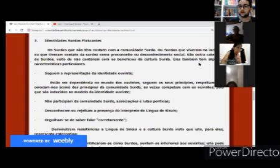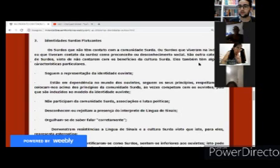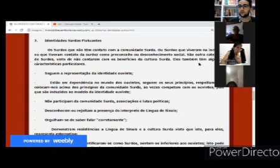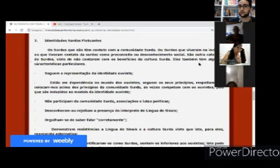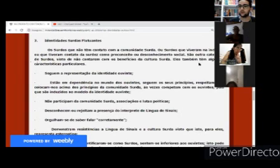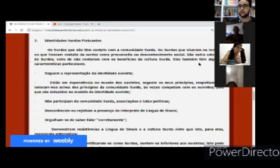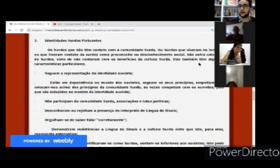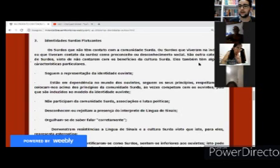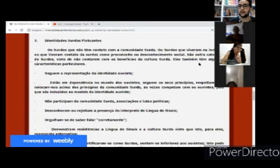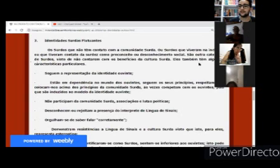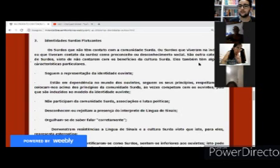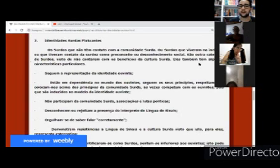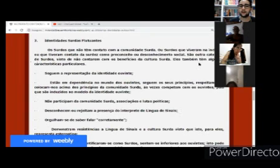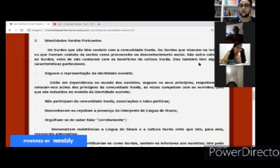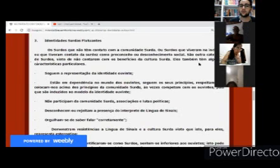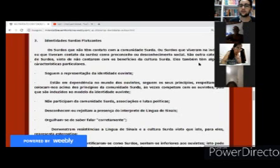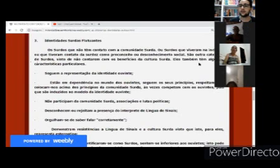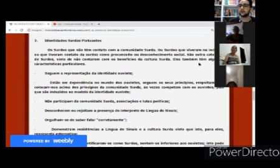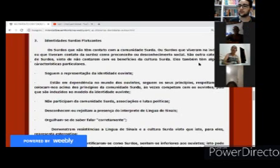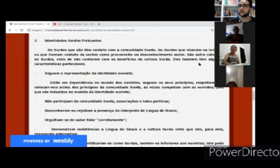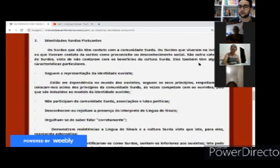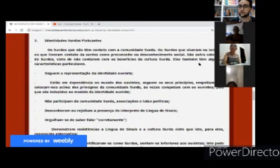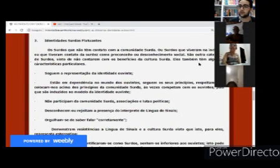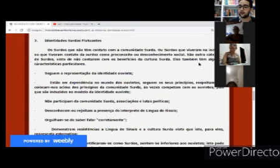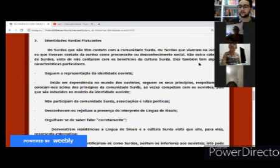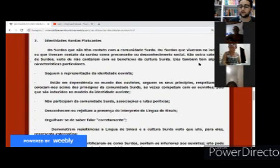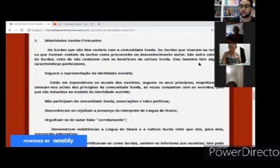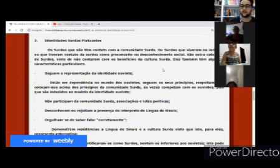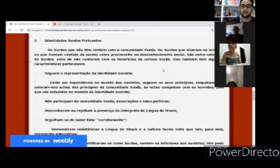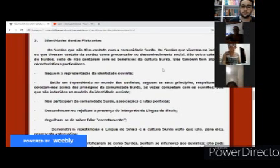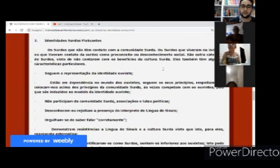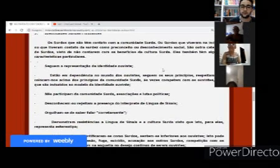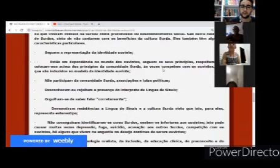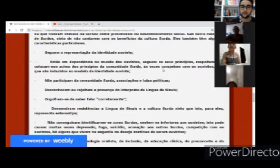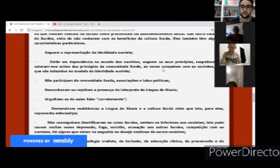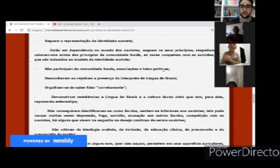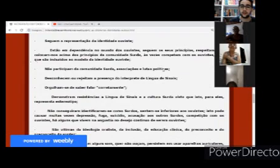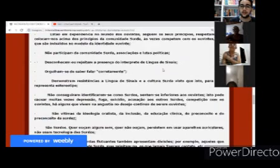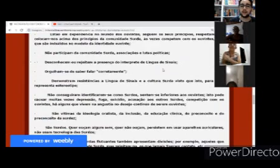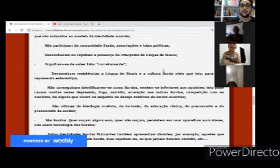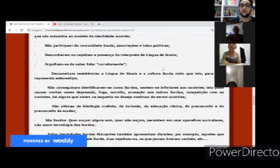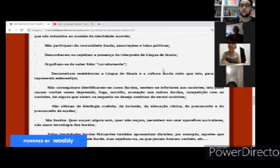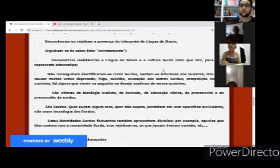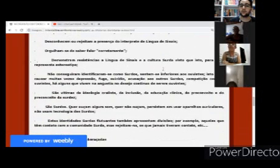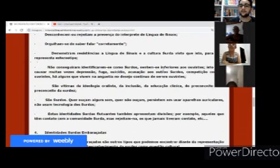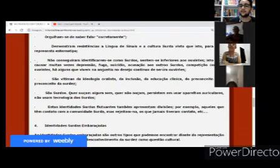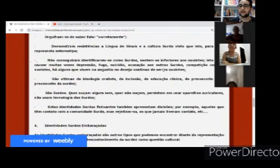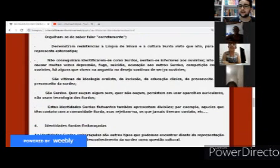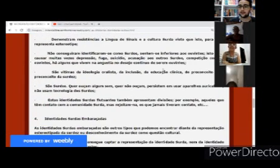da cultura surda, eles também têm algumas características particulares, que foram essas que eu li para vocês. Eles demonstram resistência à